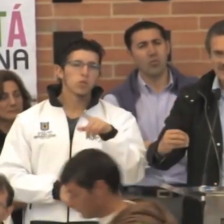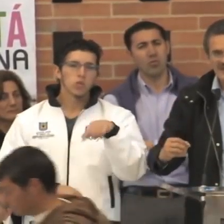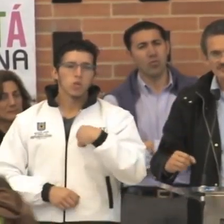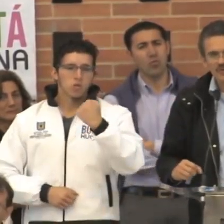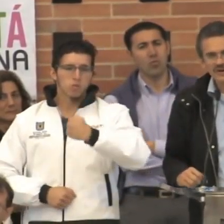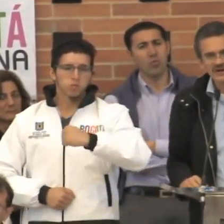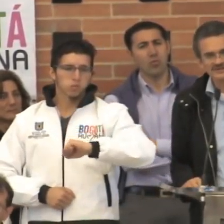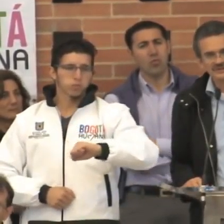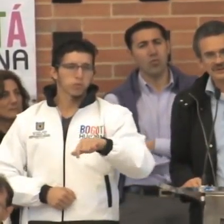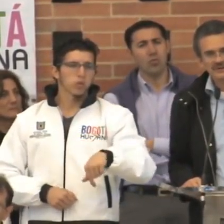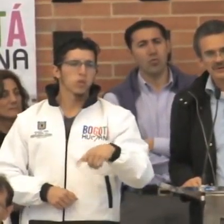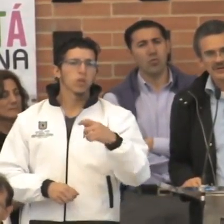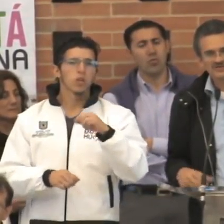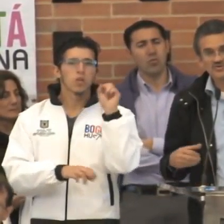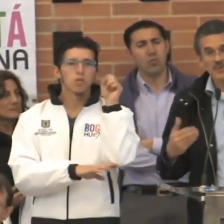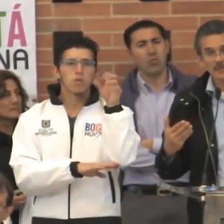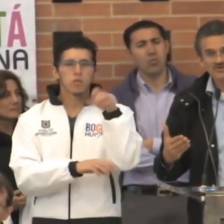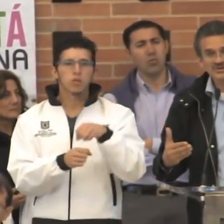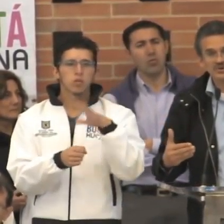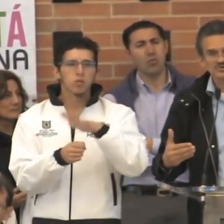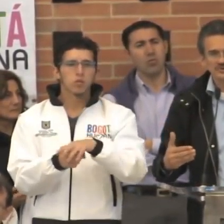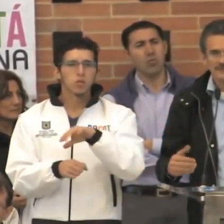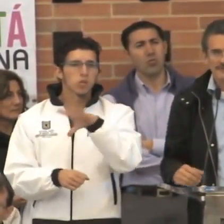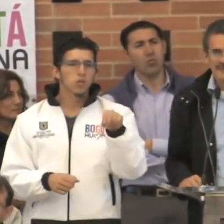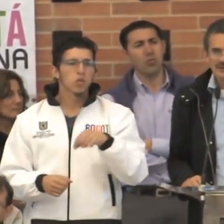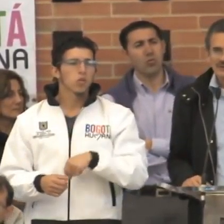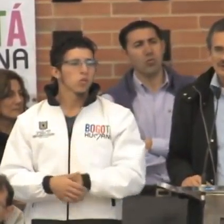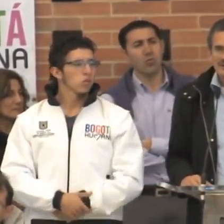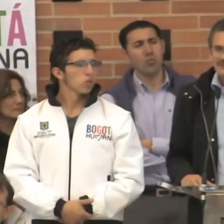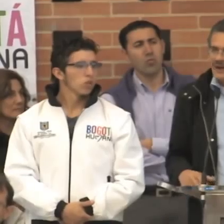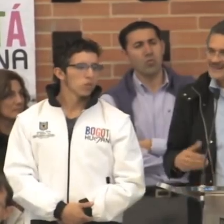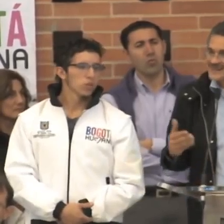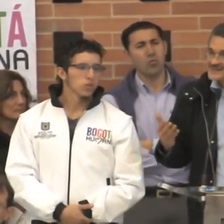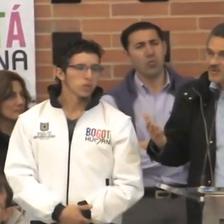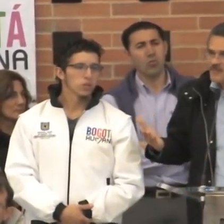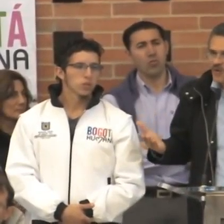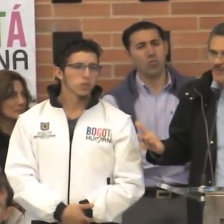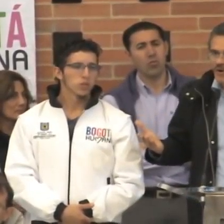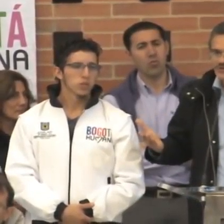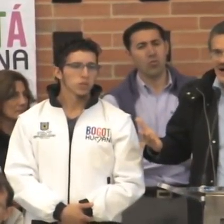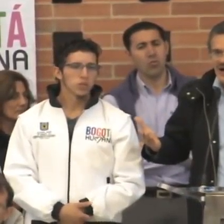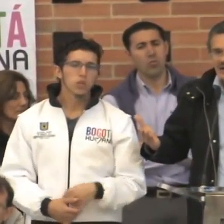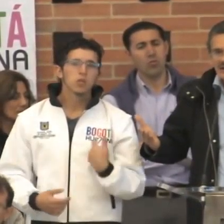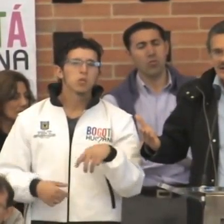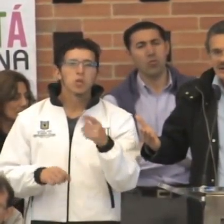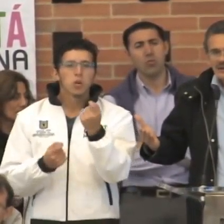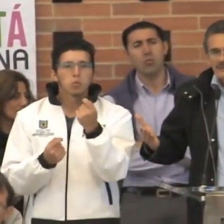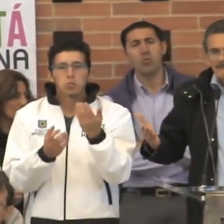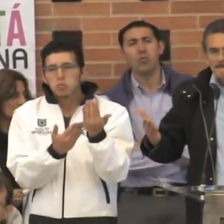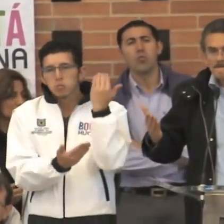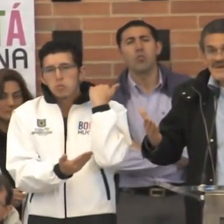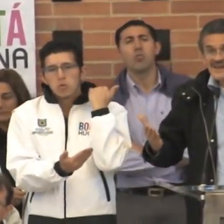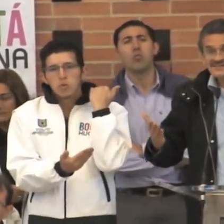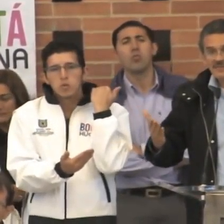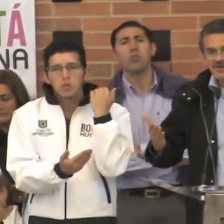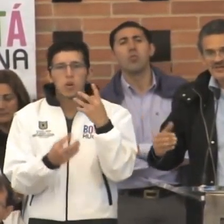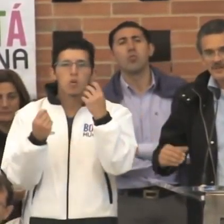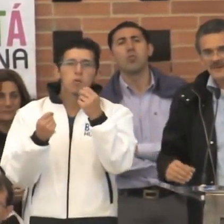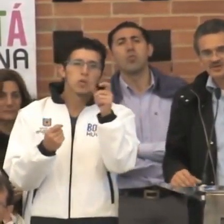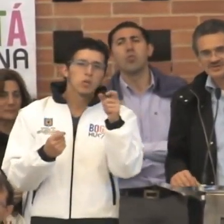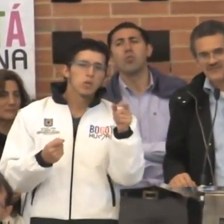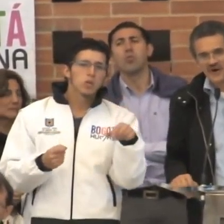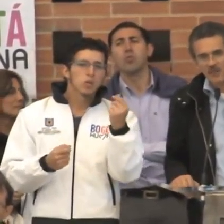estas políticas públicas, estos propósitos. Hasta hace muy poco en Bogotá miles